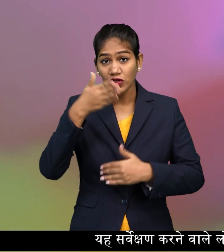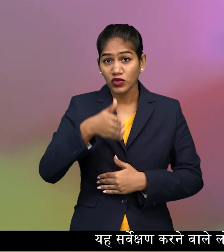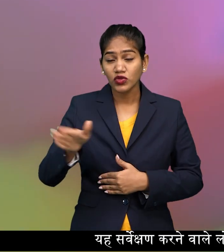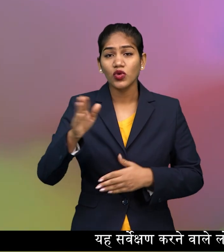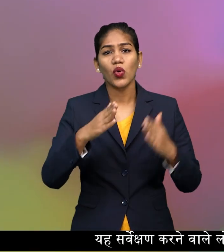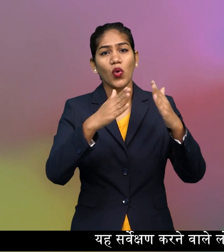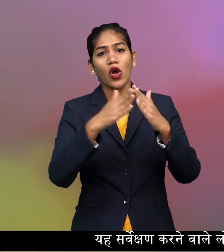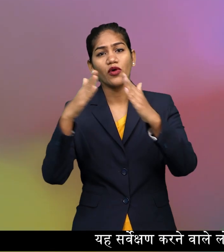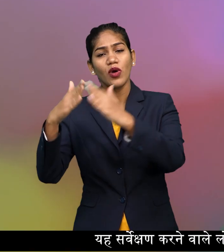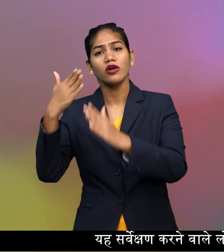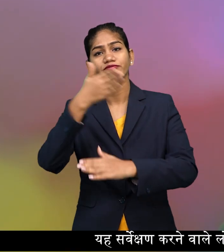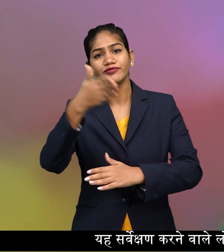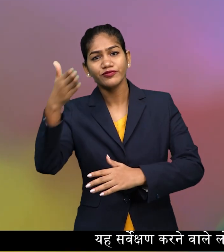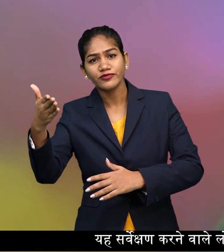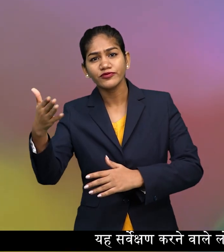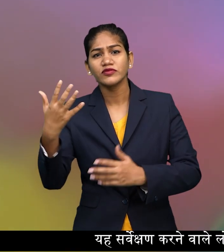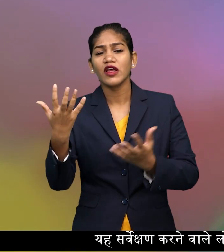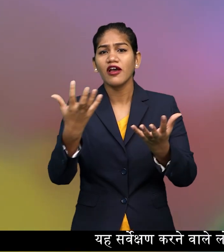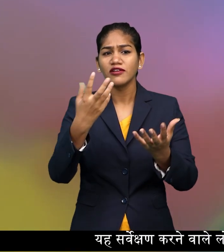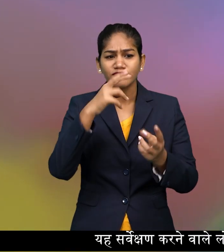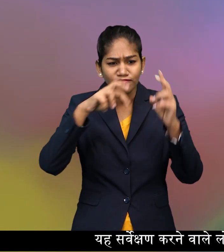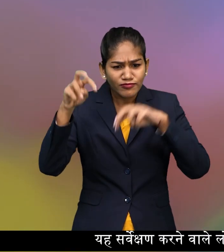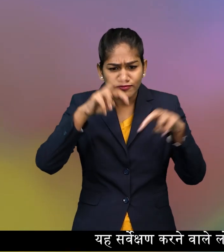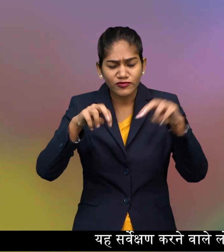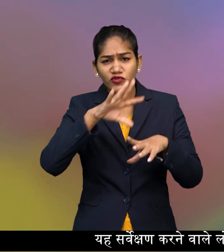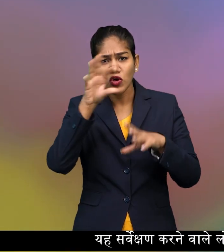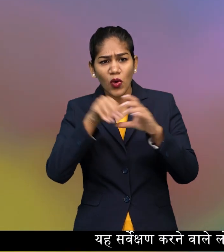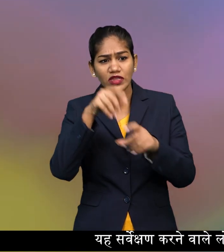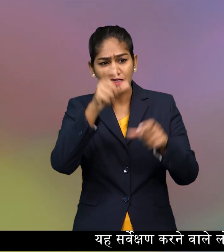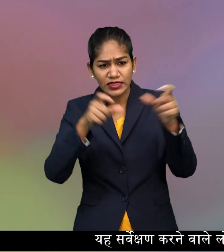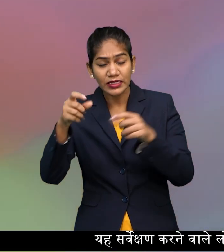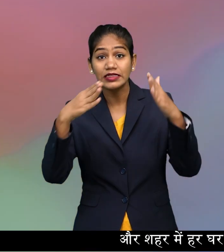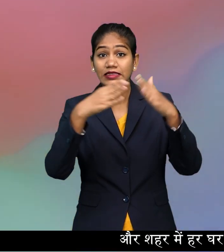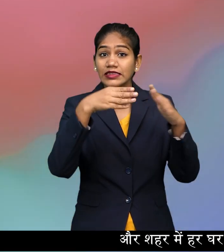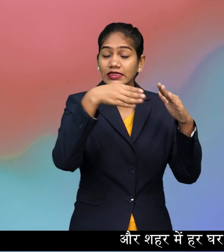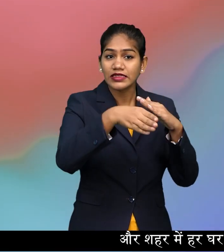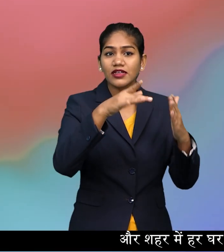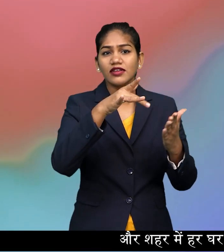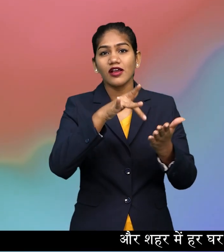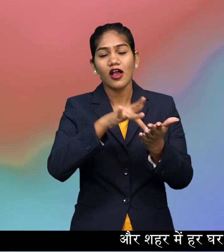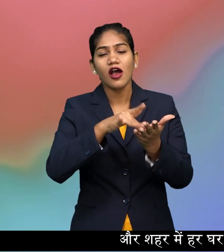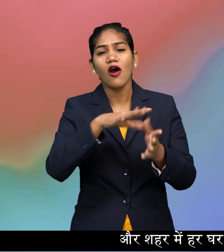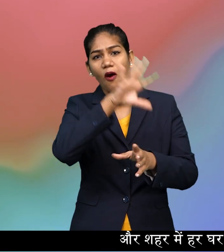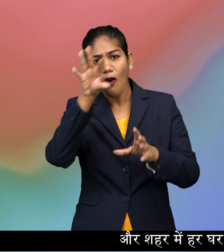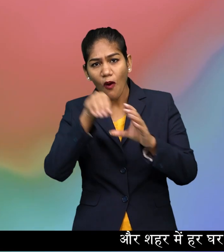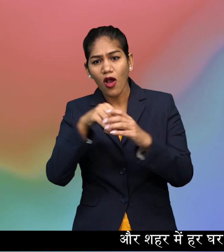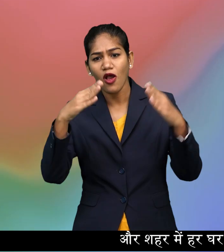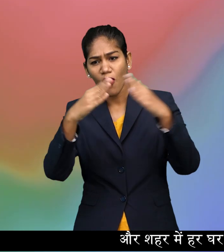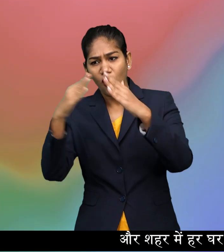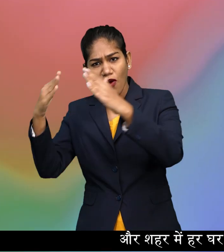हर गांव, कस्बे और शहर में हर घर में रहने